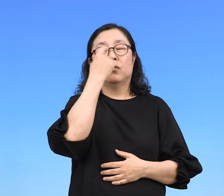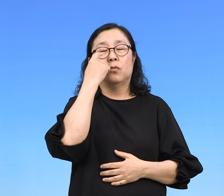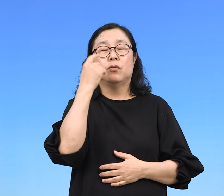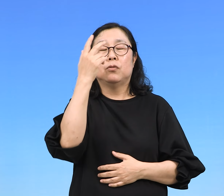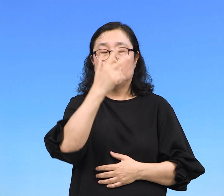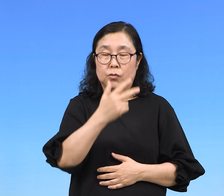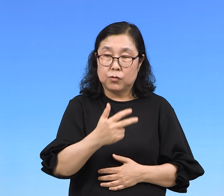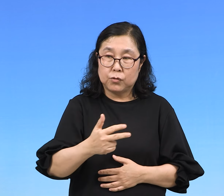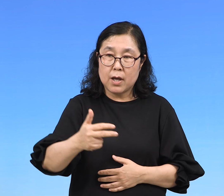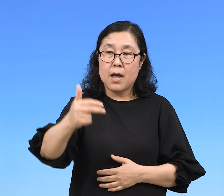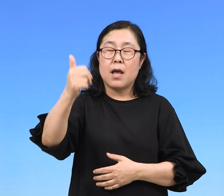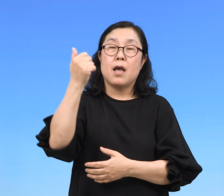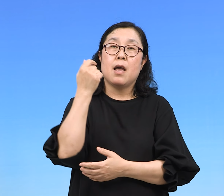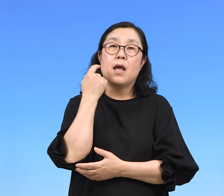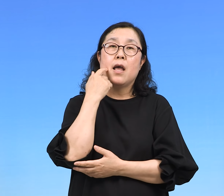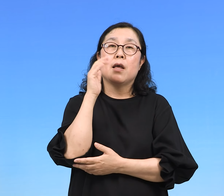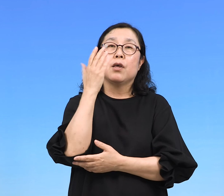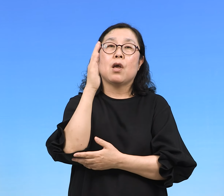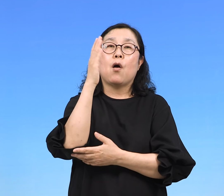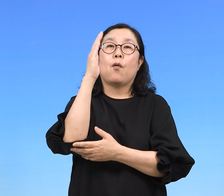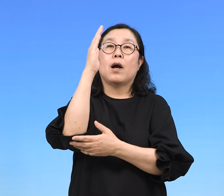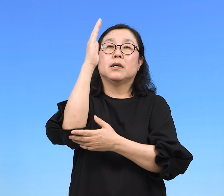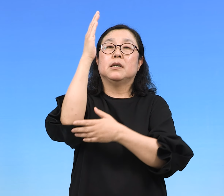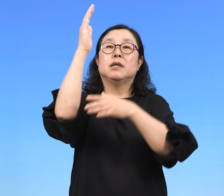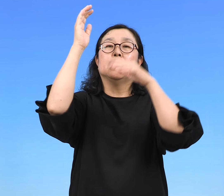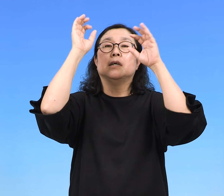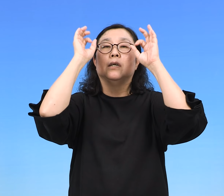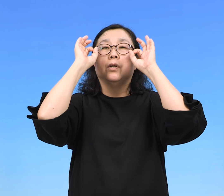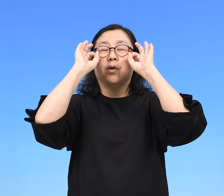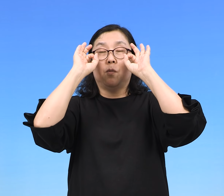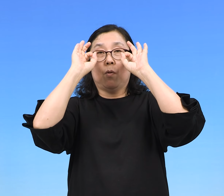눈 주의 영광을 보내.